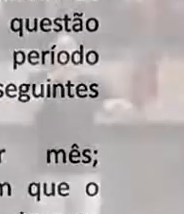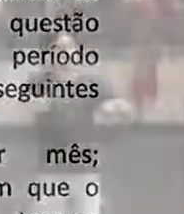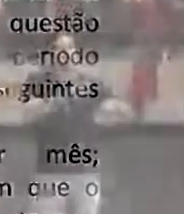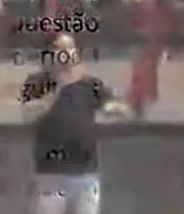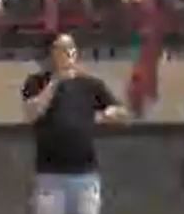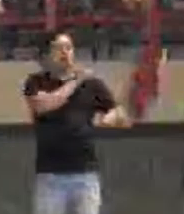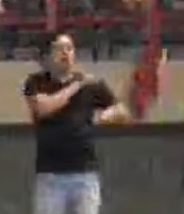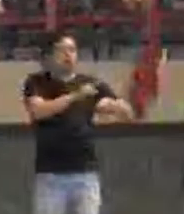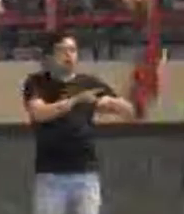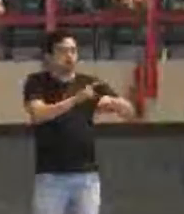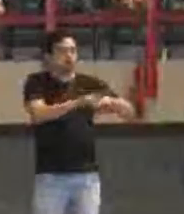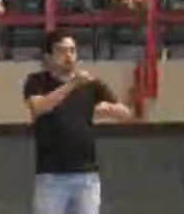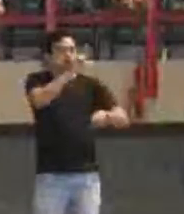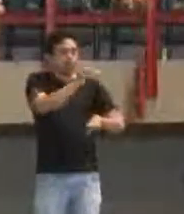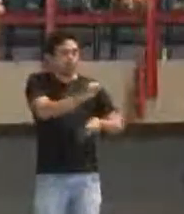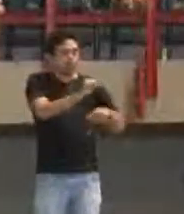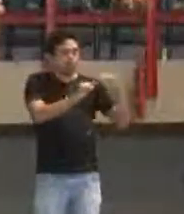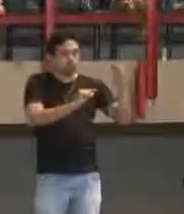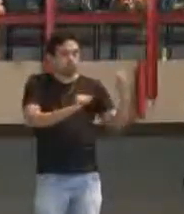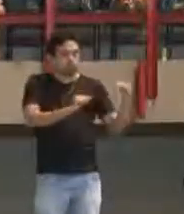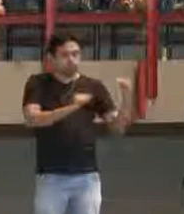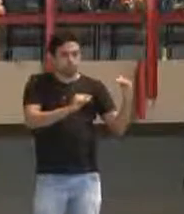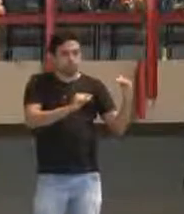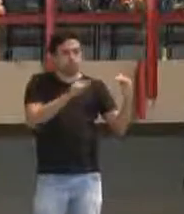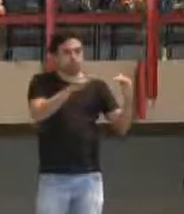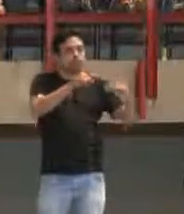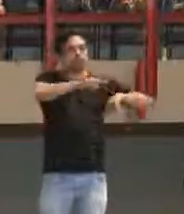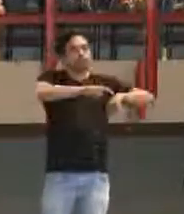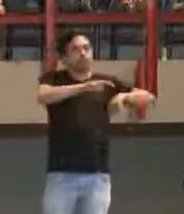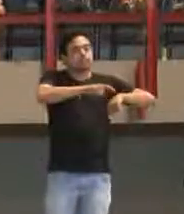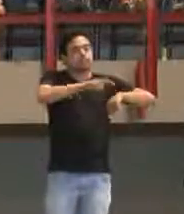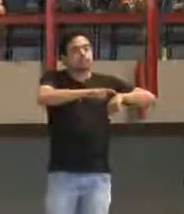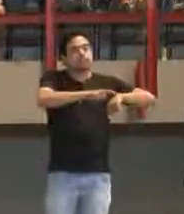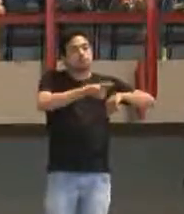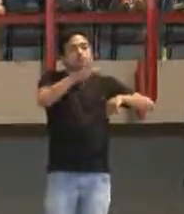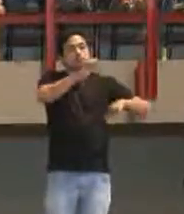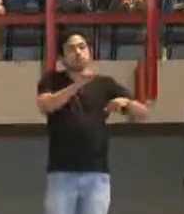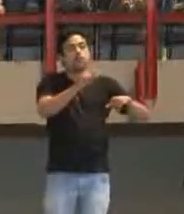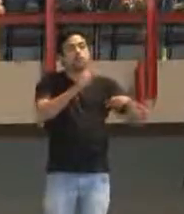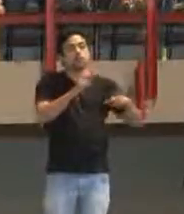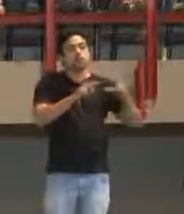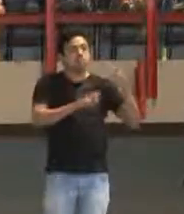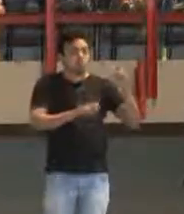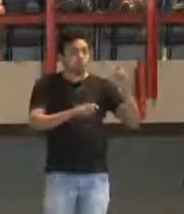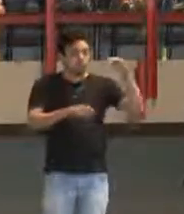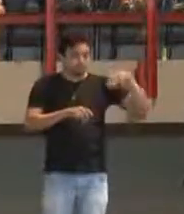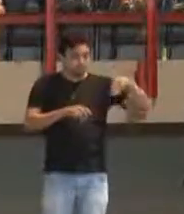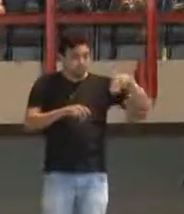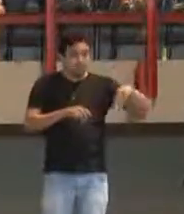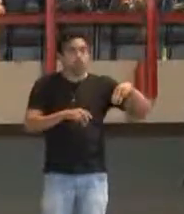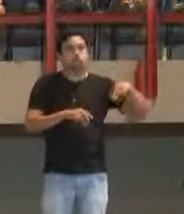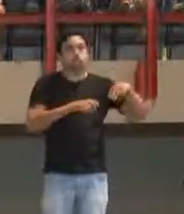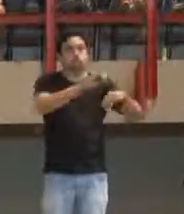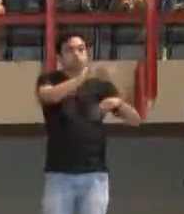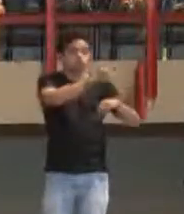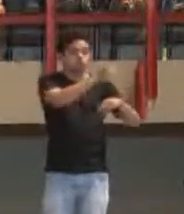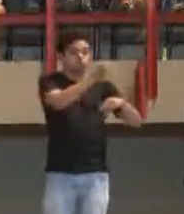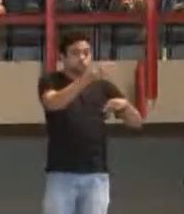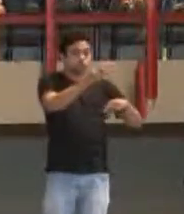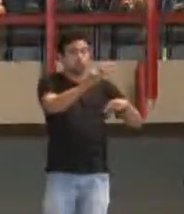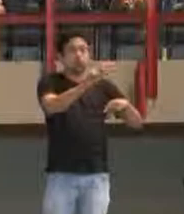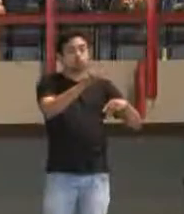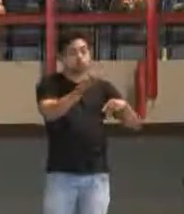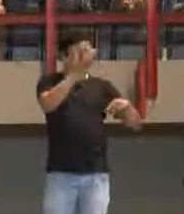de menor tempo. Grava aí, quanto é o tempo de menor trajeto? 50 minutos. Então o João